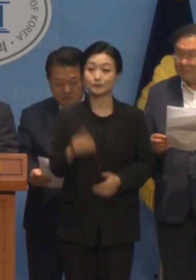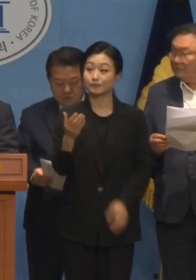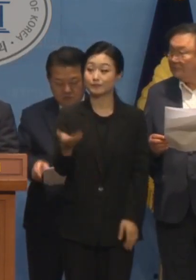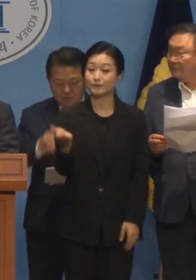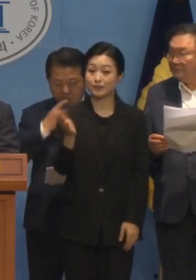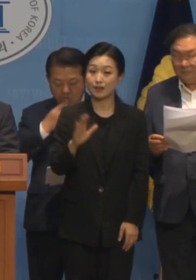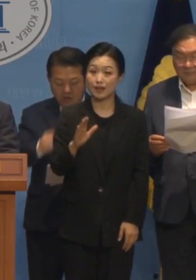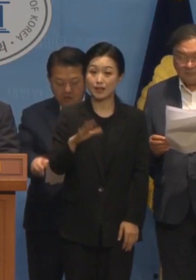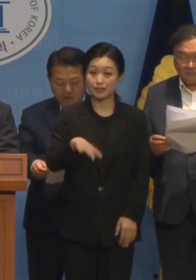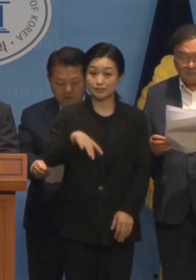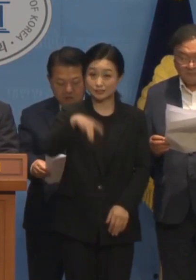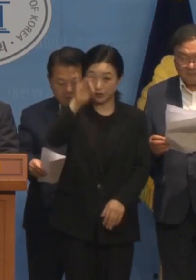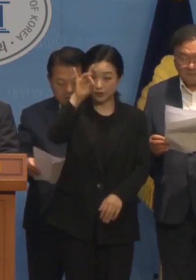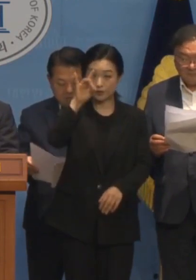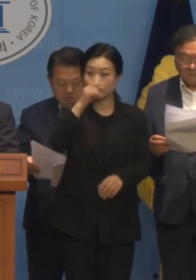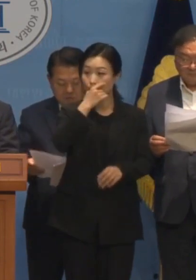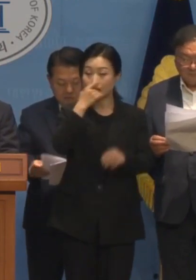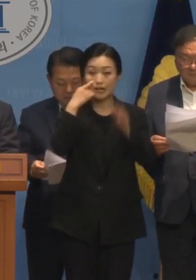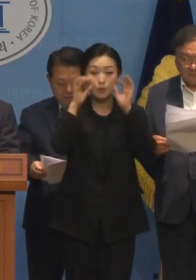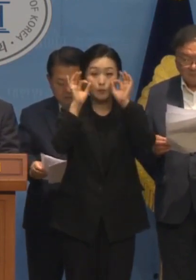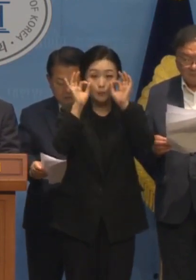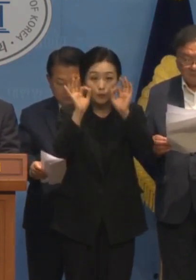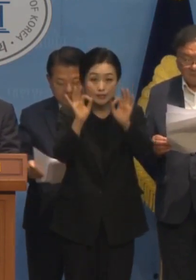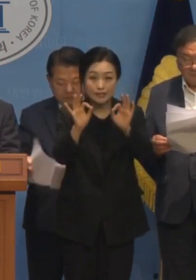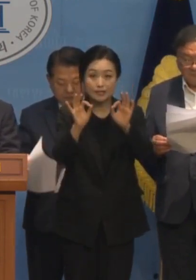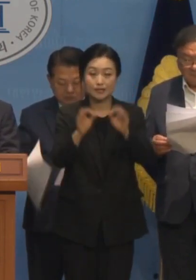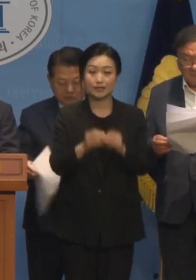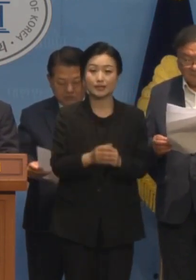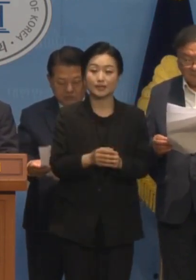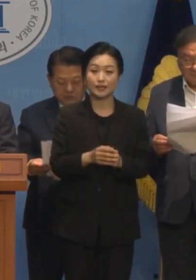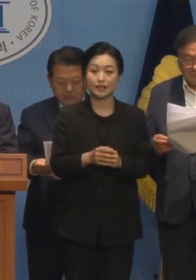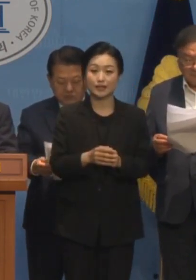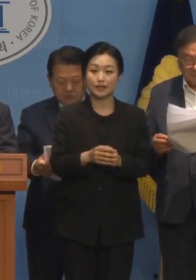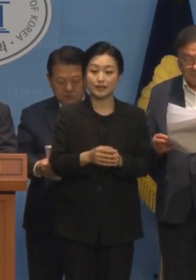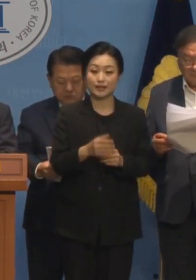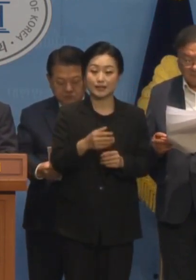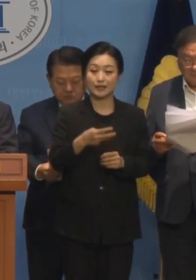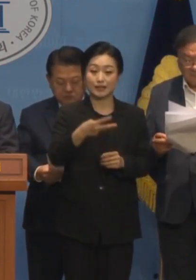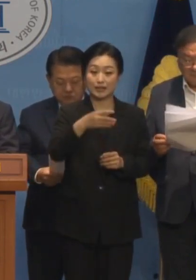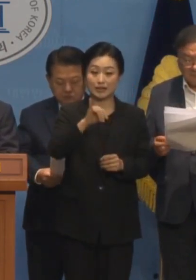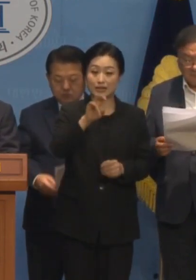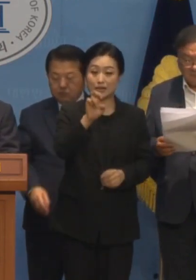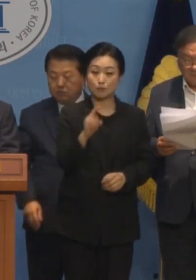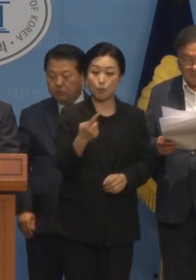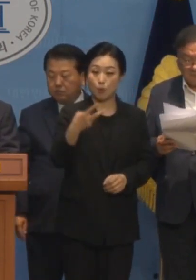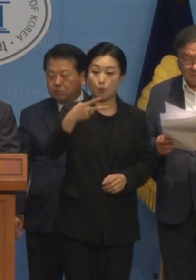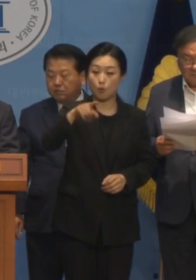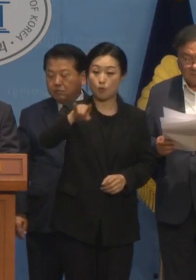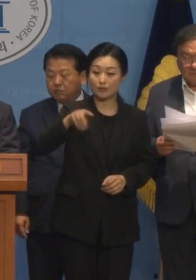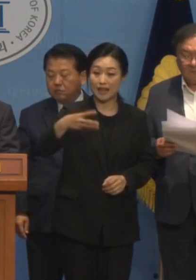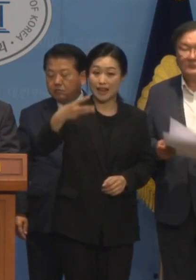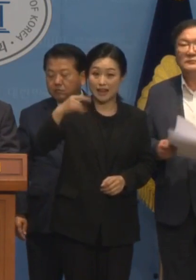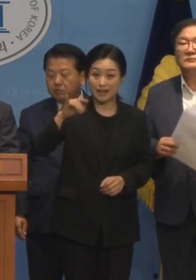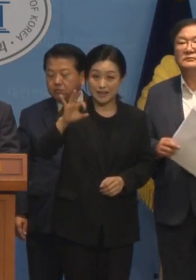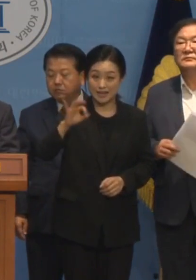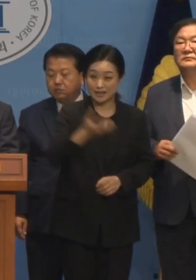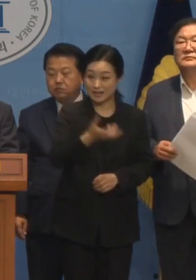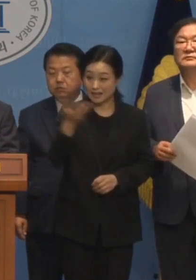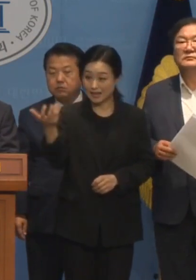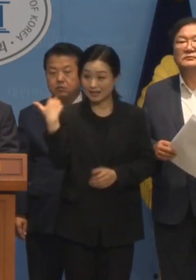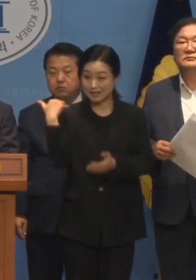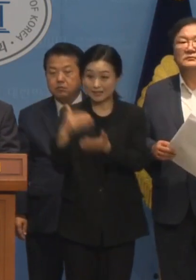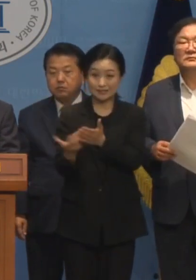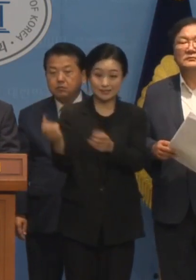그러나 최초 공문에서는 리모델링이라는 단어를 전혀 언급하지 않았습니다.